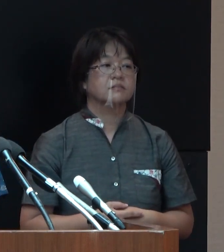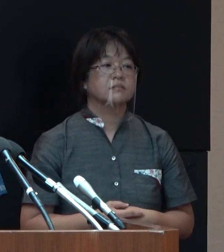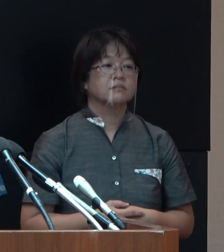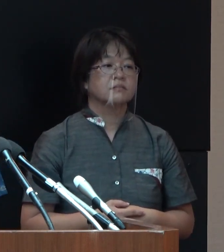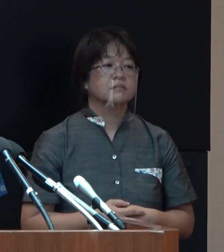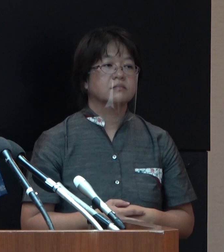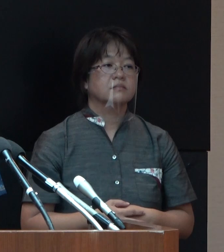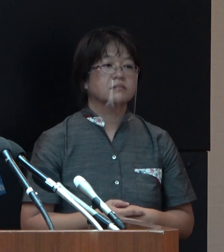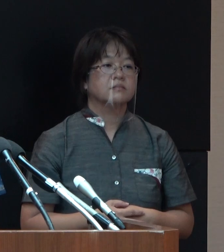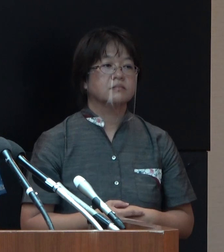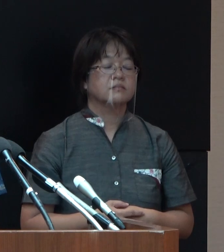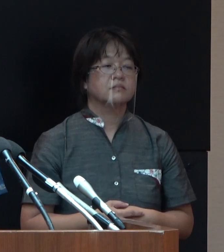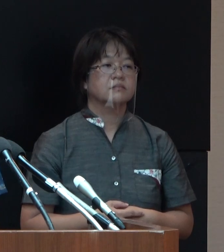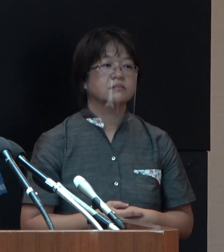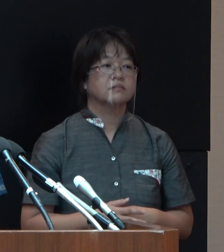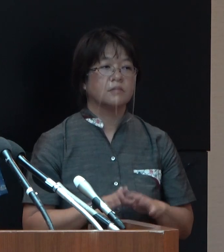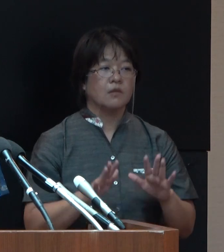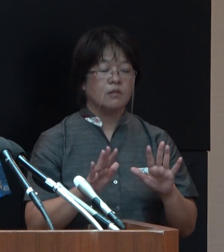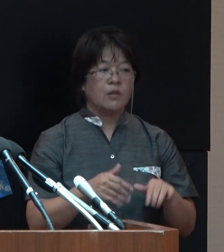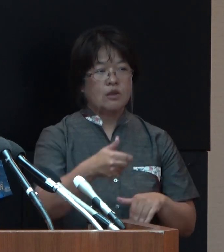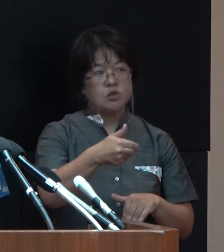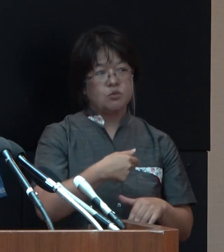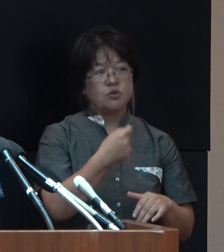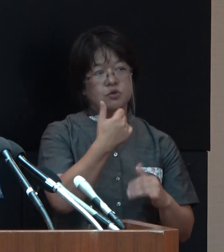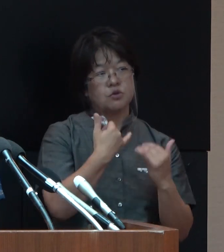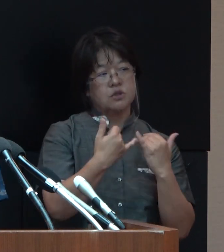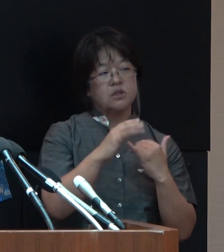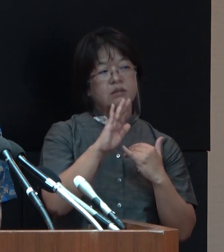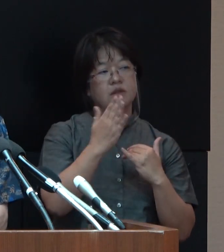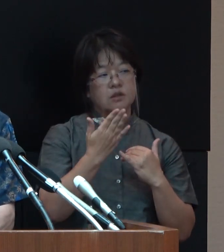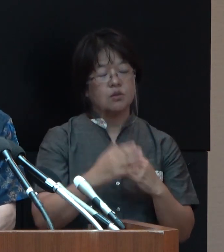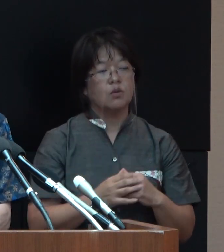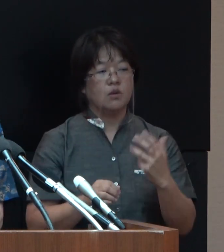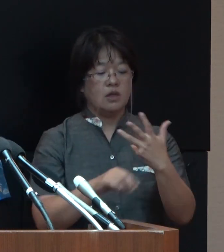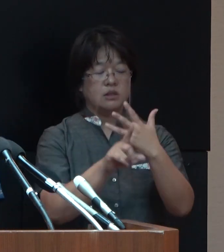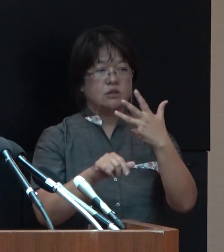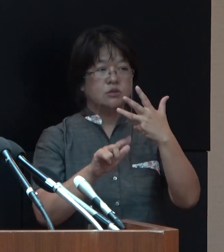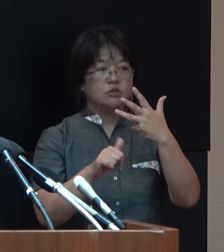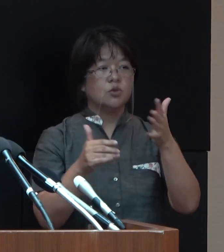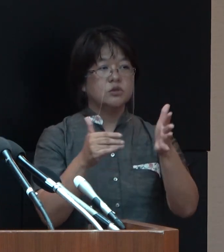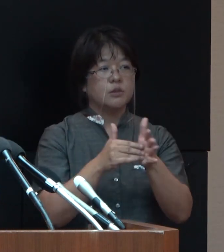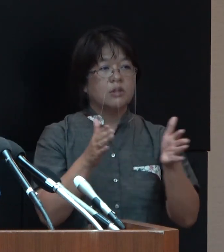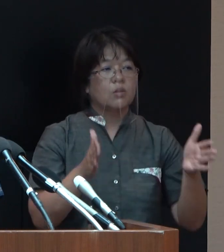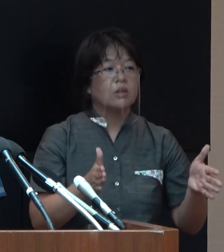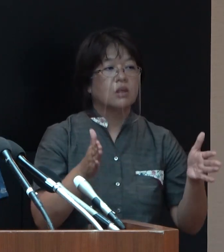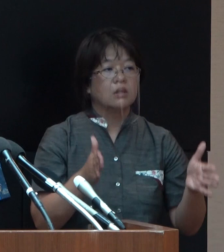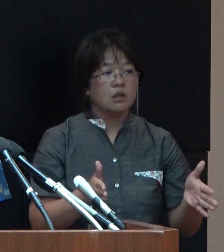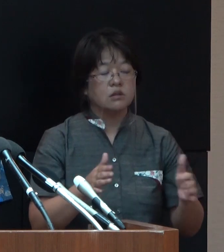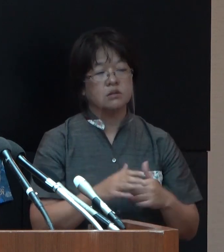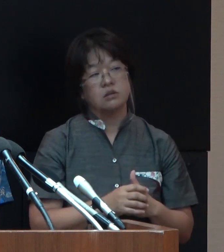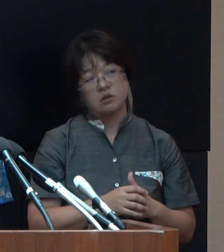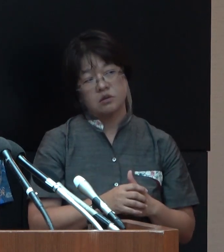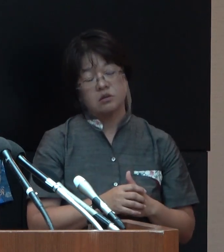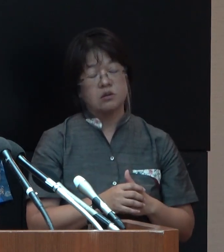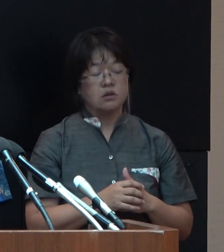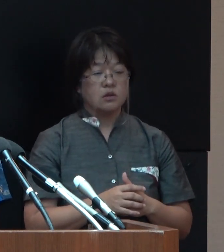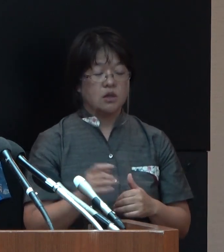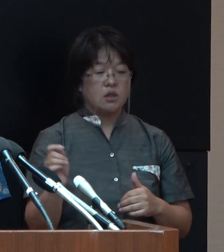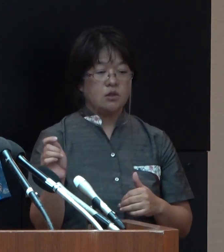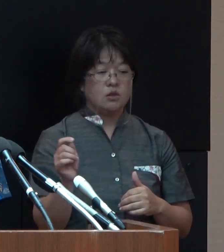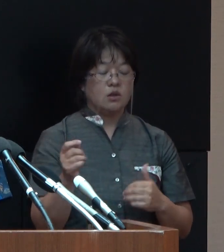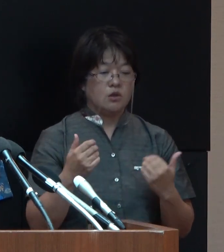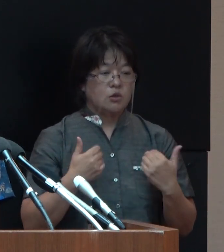手を挙げている。新興さんと後ろ、はい、先に新興さん。ちょっと今のものとも関連するんですが、その15日までの間の、不要不急の外出自